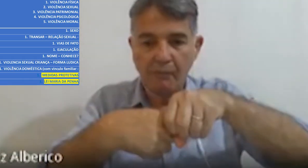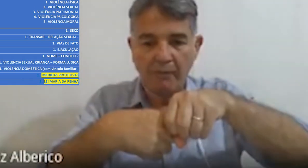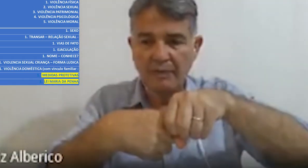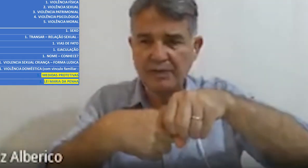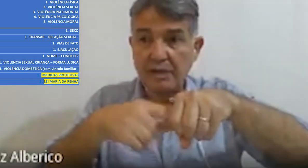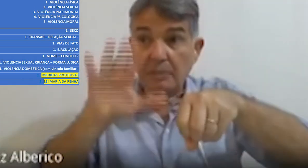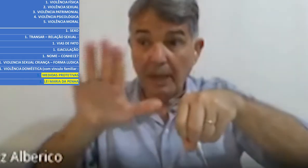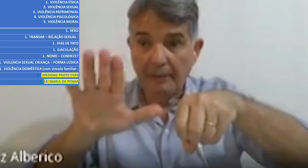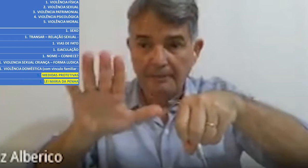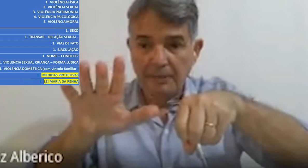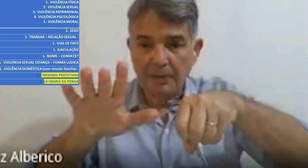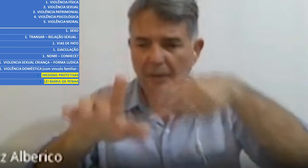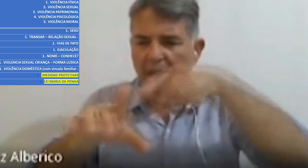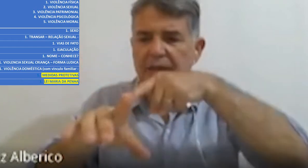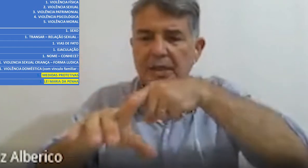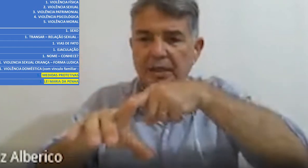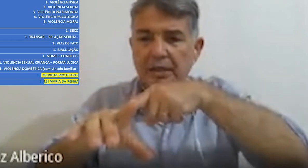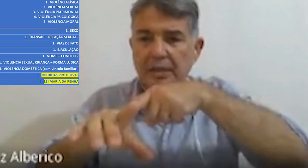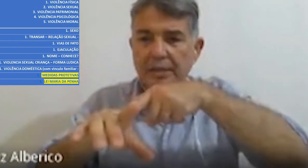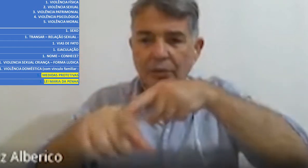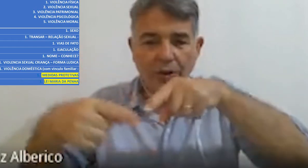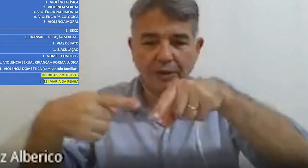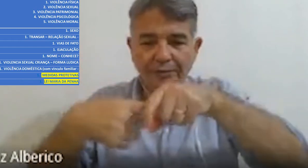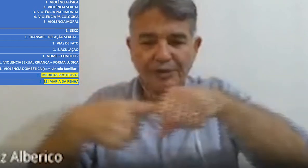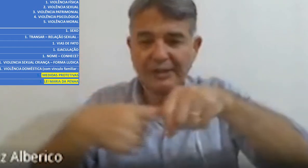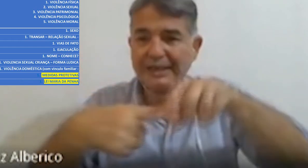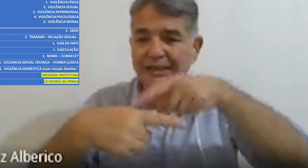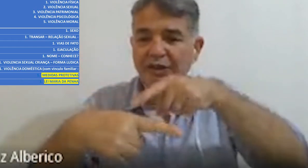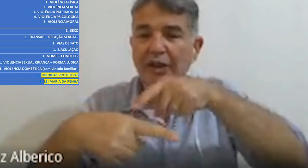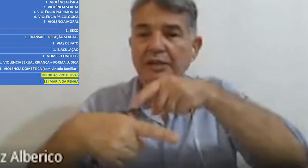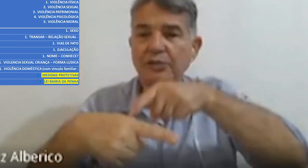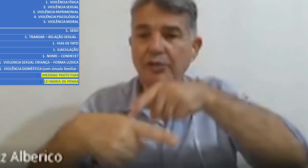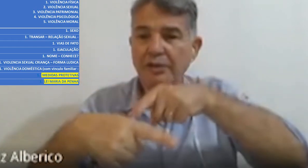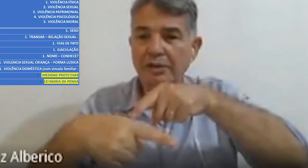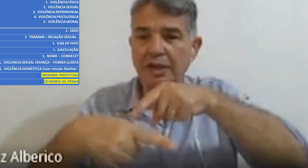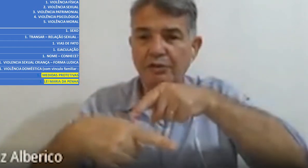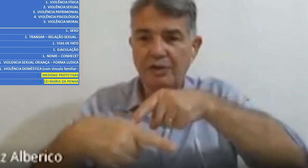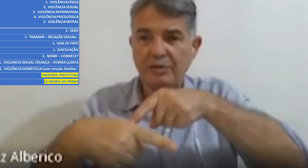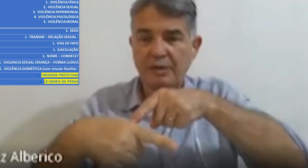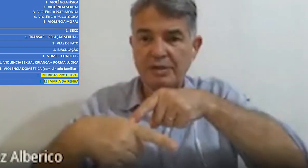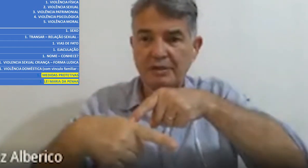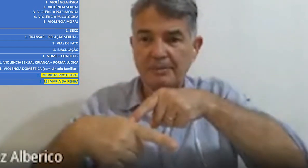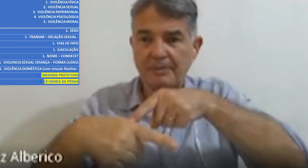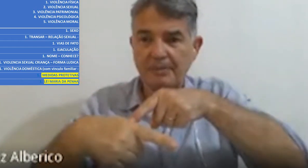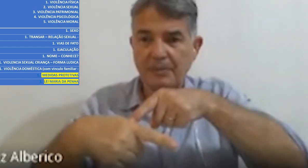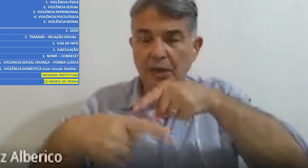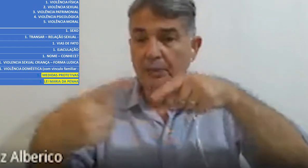aí você diz, para, esse aqui, ó, você está identificando quem foi que fez. Porque